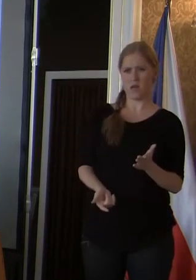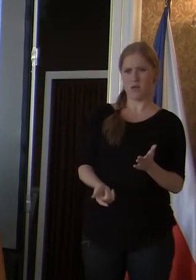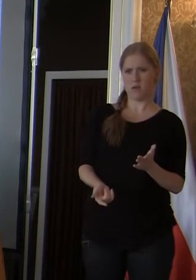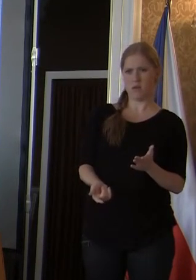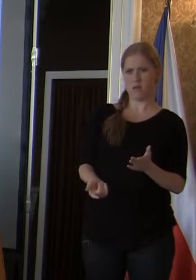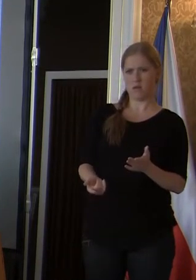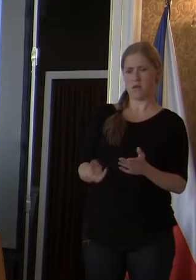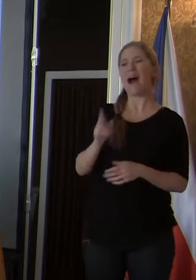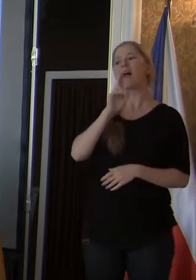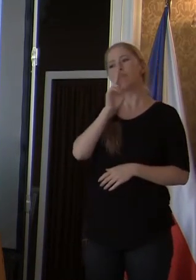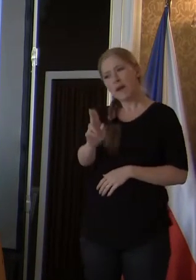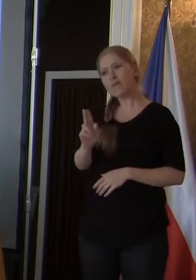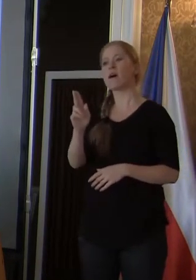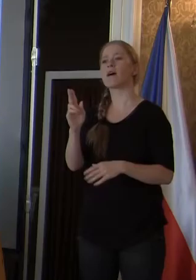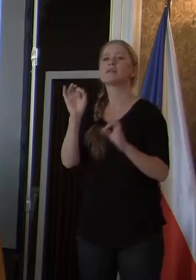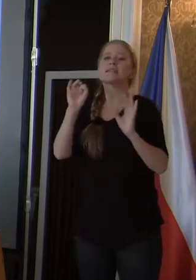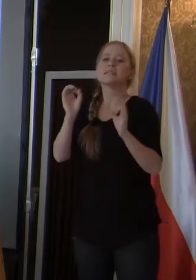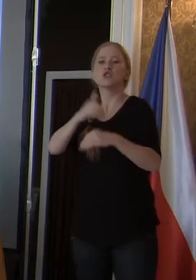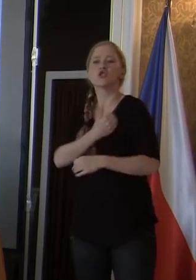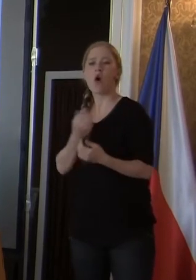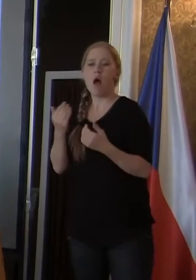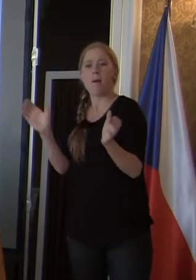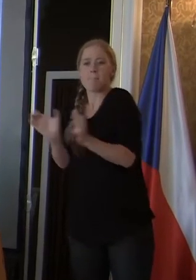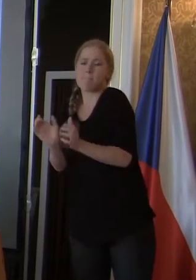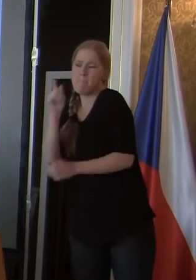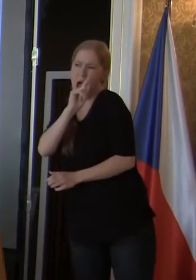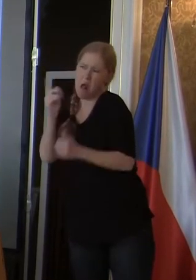republice. A těch dětí je 1000. Děkuji.